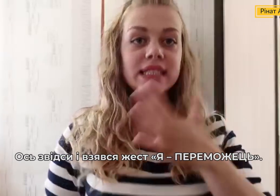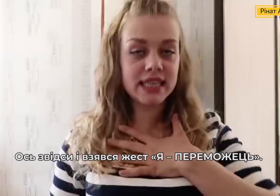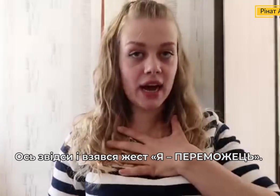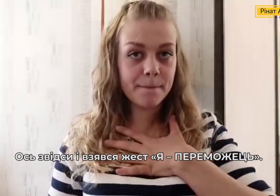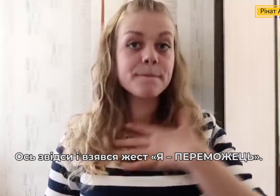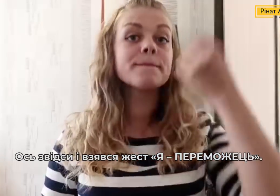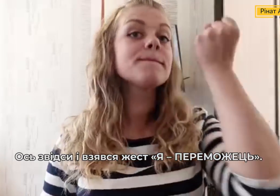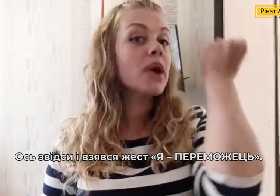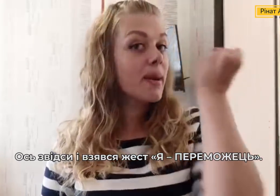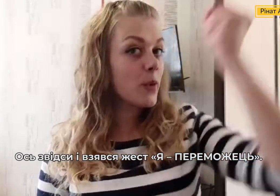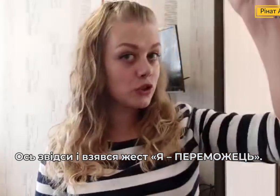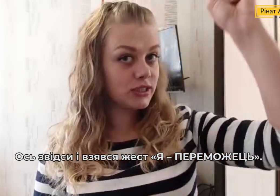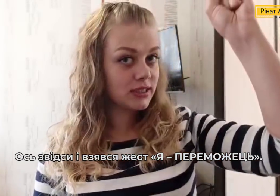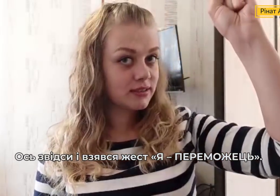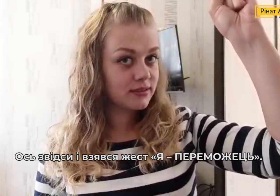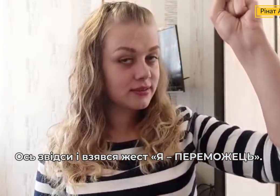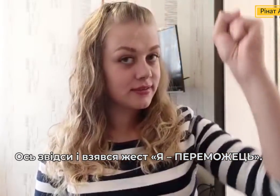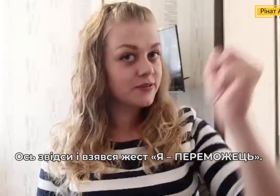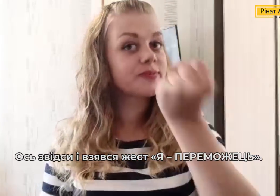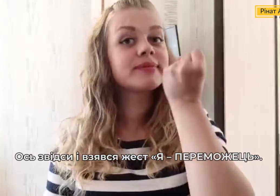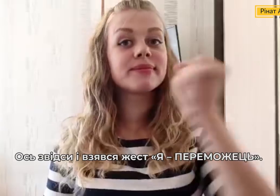«я переможець».